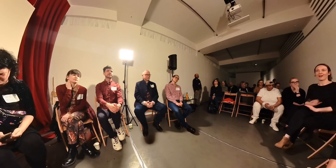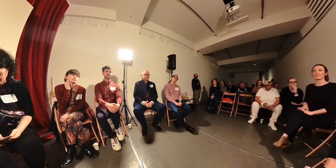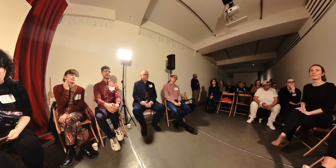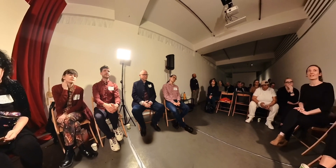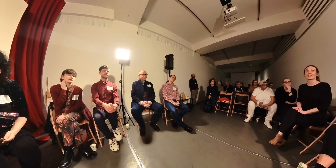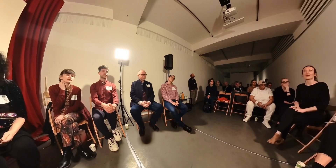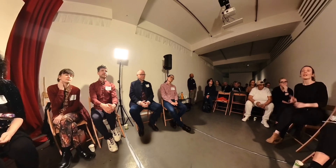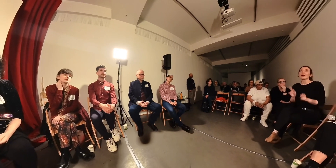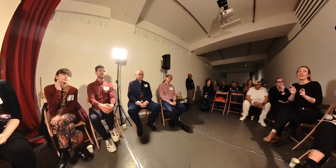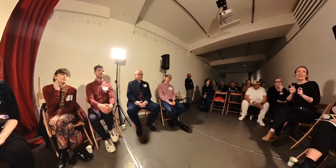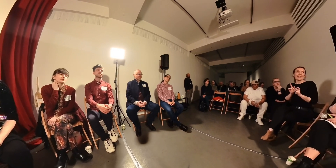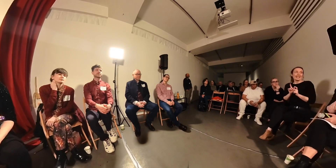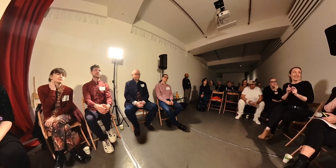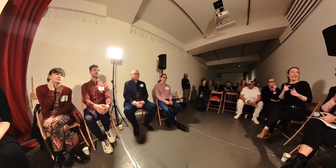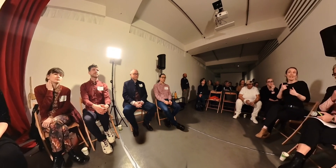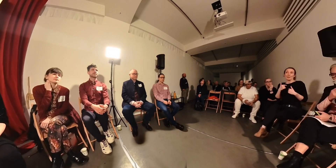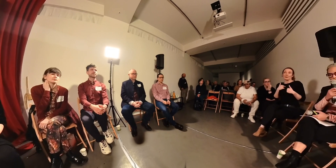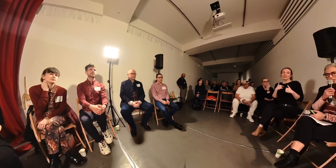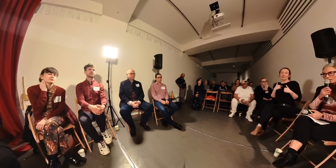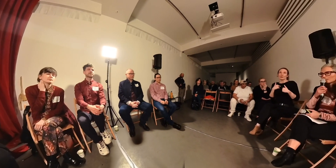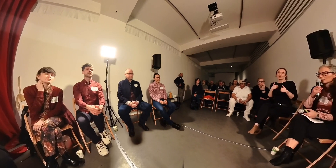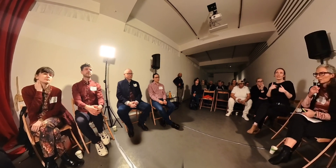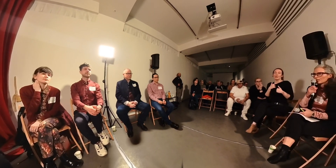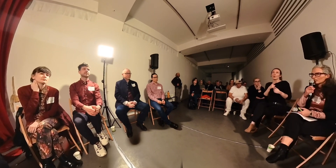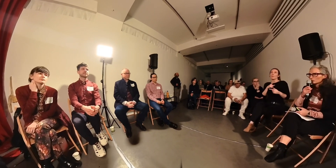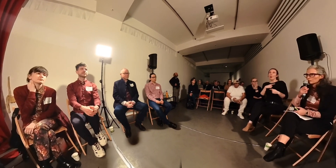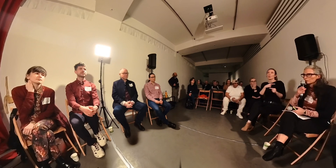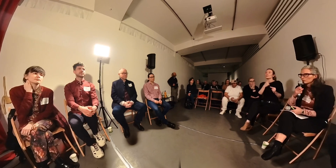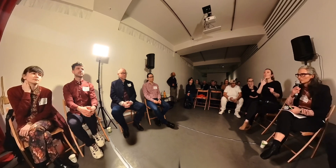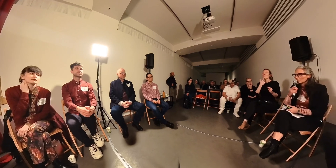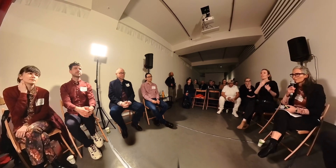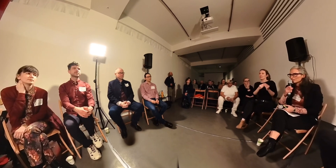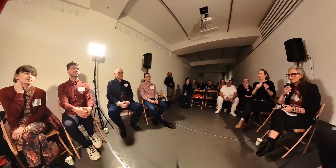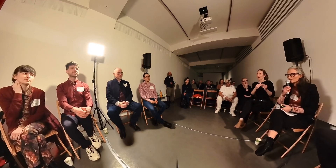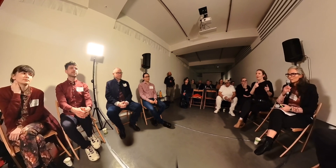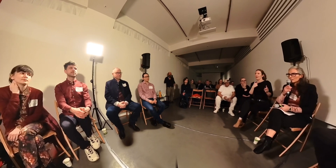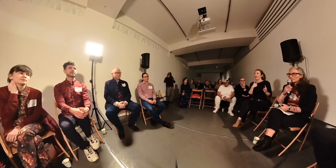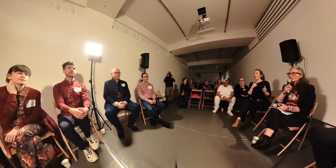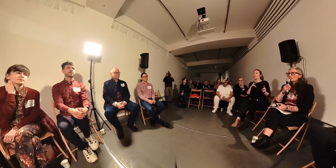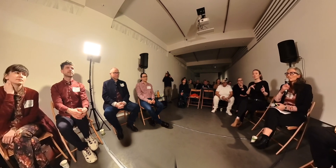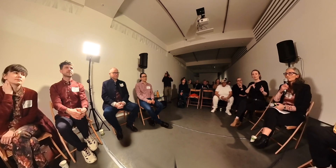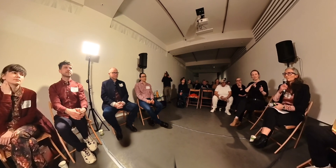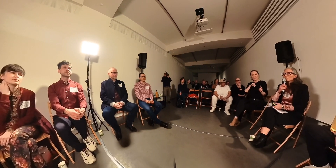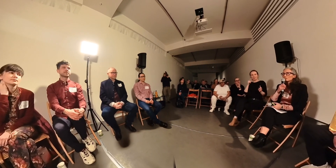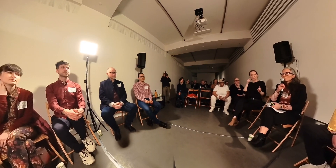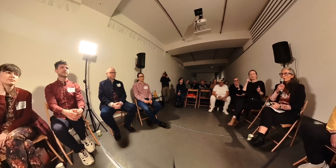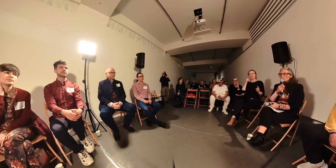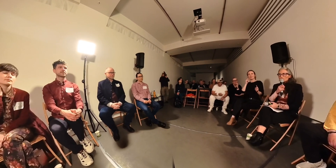já jsem i na základě toho vlastně jakoby došla k tomu, jak je těžké jakoby mluvit tady o těch věcech